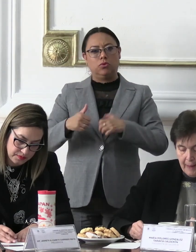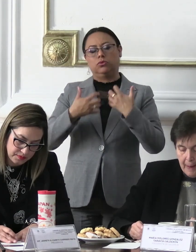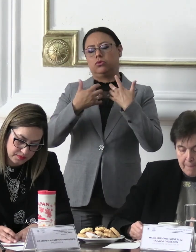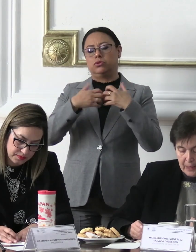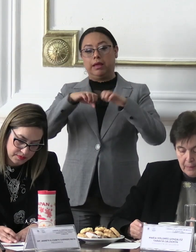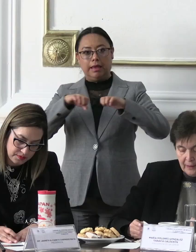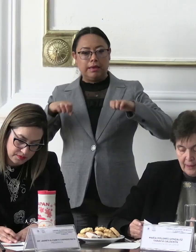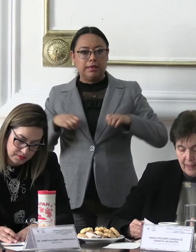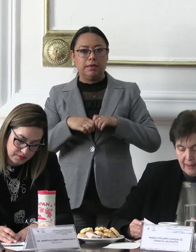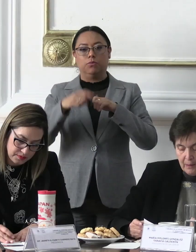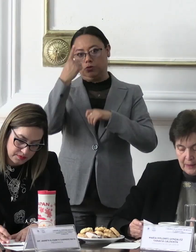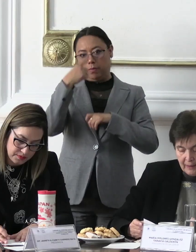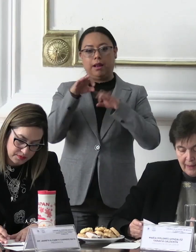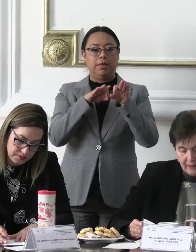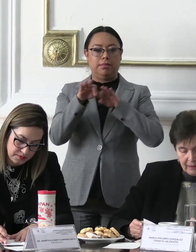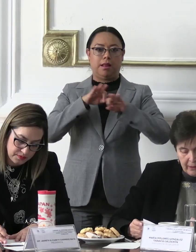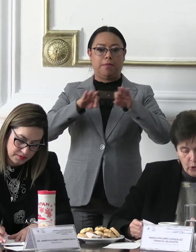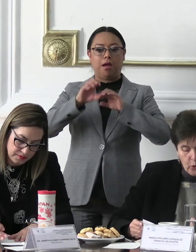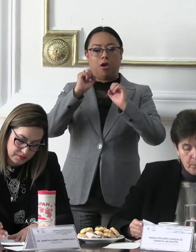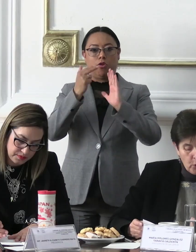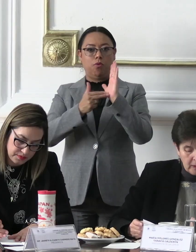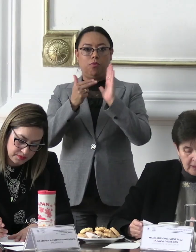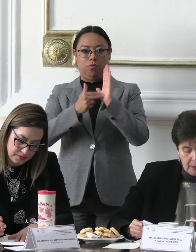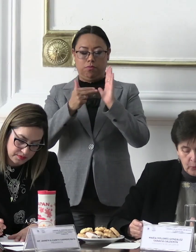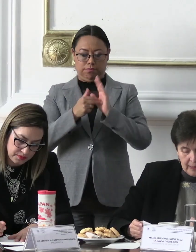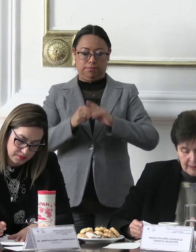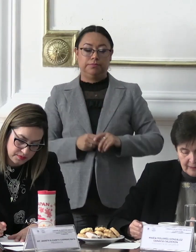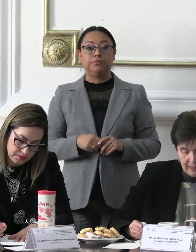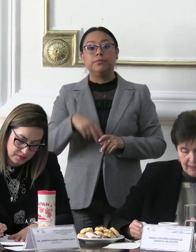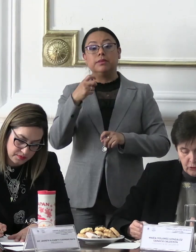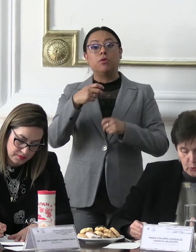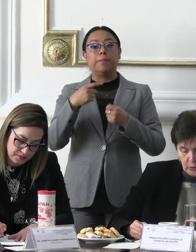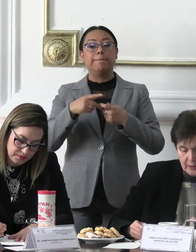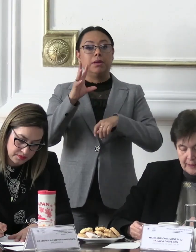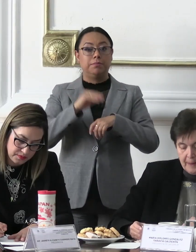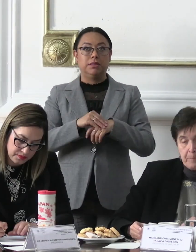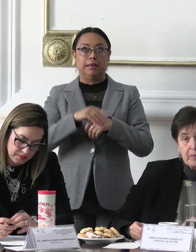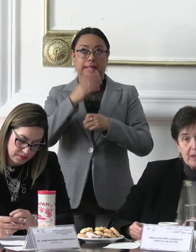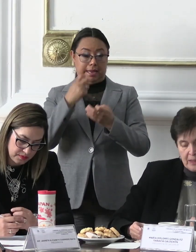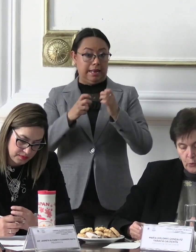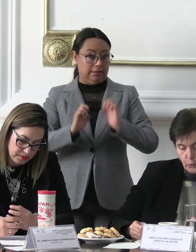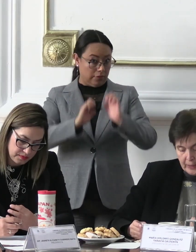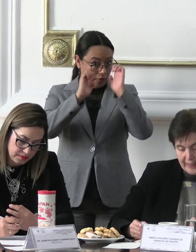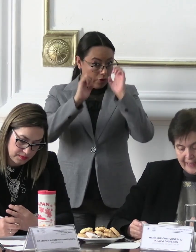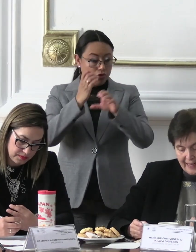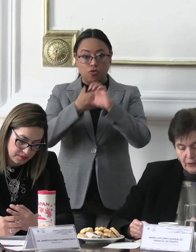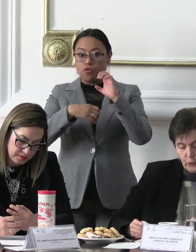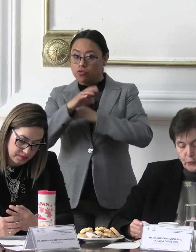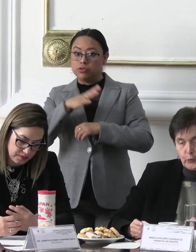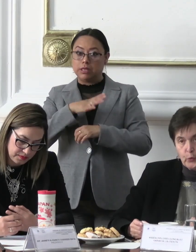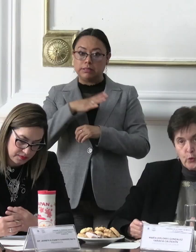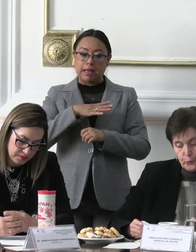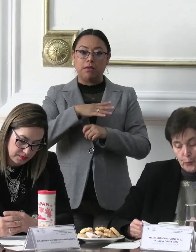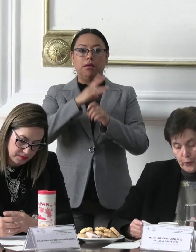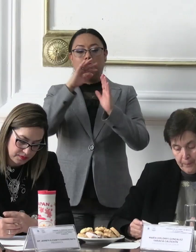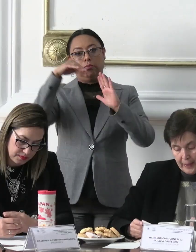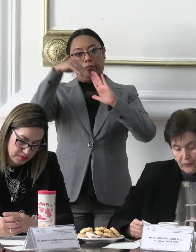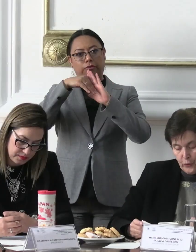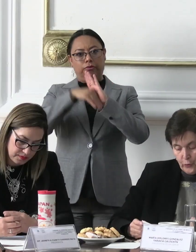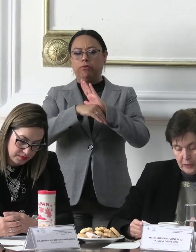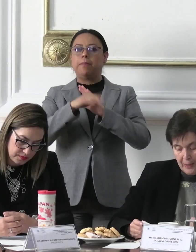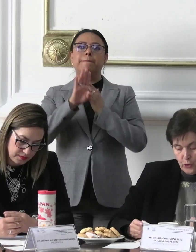herramientas, permitirán evitar el deterioro progresivo de las instalaciones, reducir gastos futuros